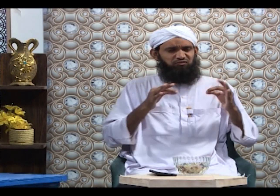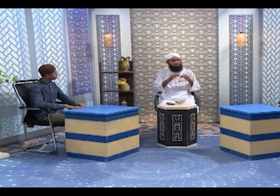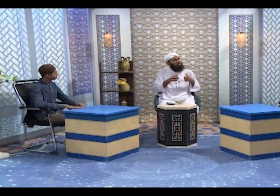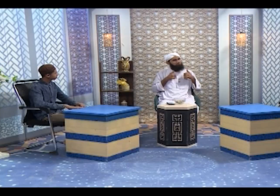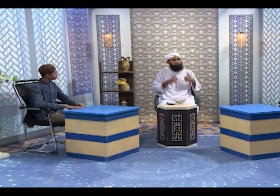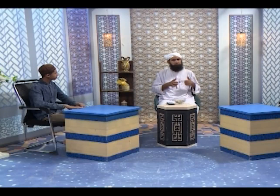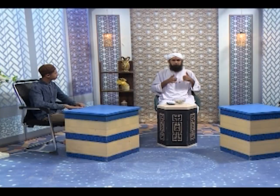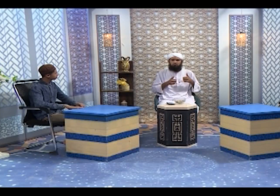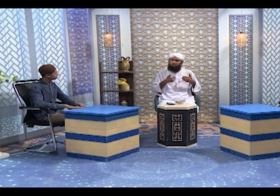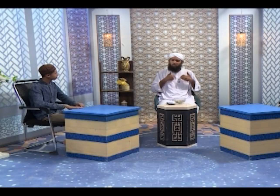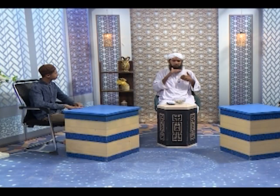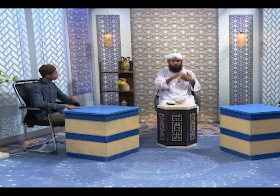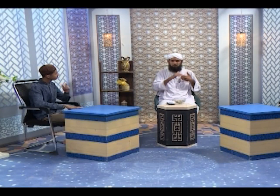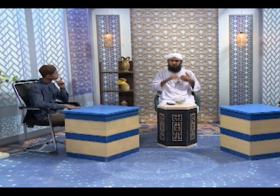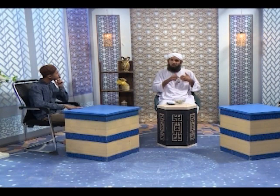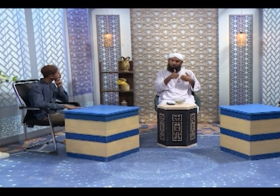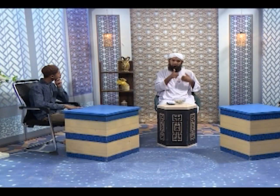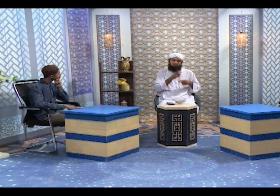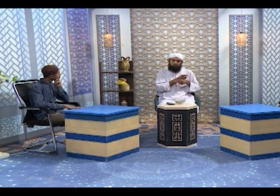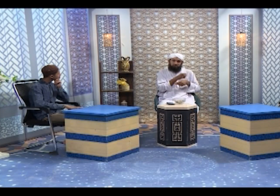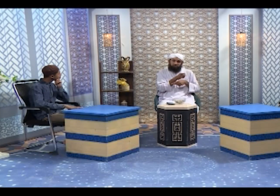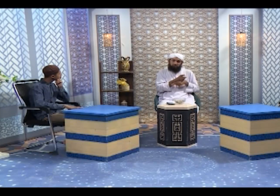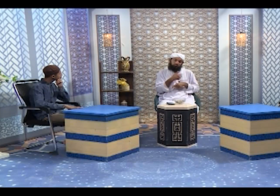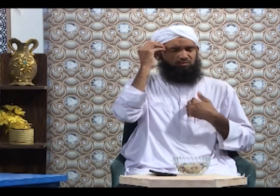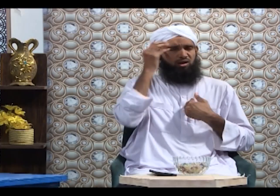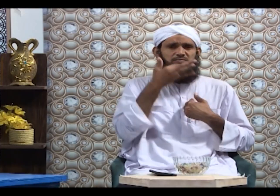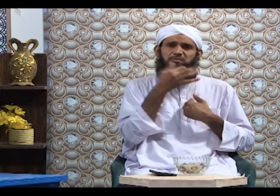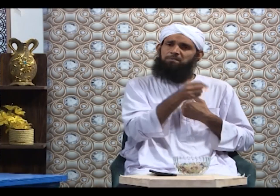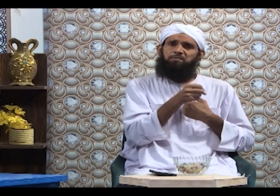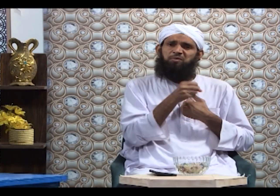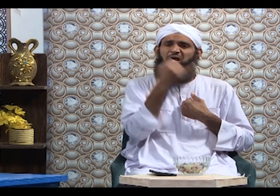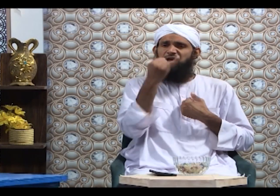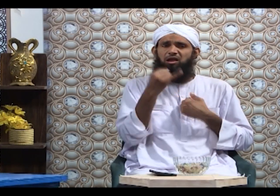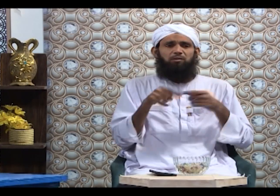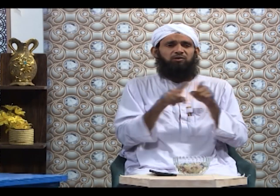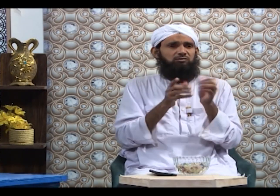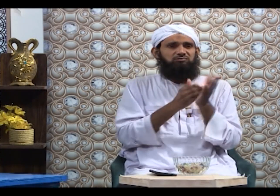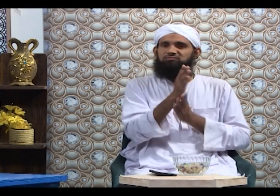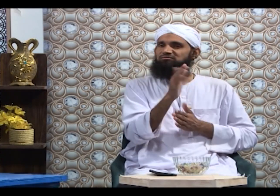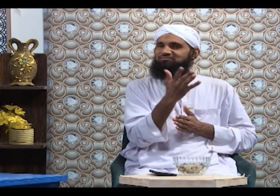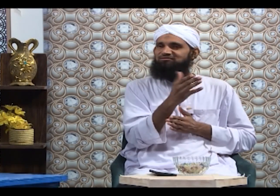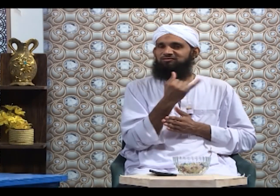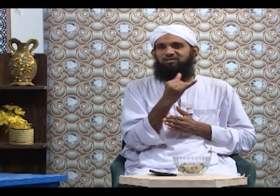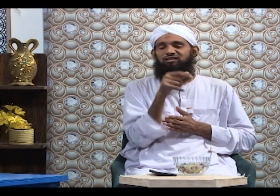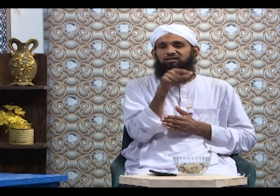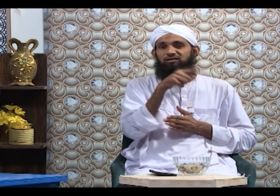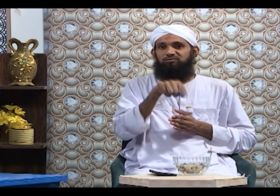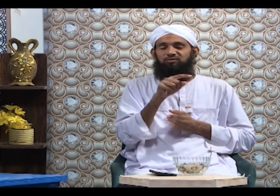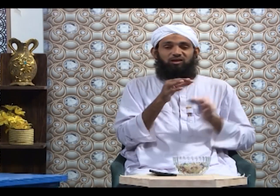ہم نے اپنے بچے کی اچھی تربیت کی ہے، ہمیں یقین ہے وہ کسی غلط راستے پر نہیں جا سکتا۔ ہو سکتا ہے کہ آپ کے گھر کا ماحول اچھا